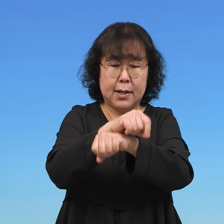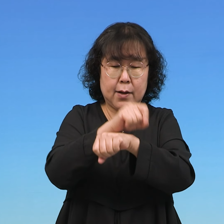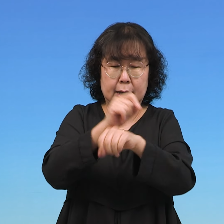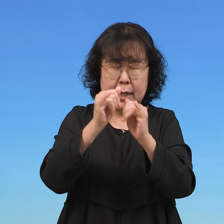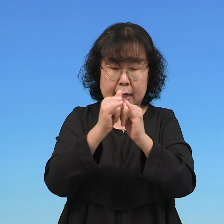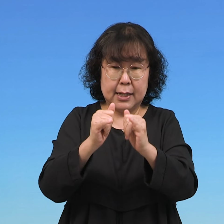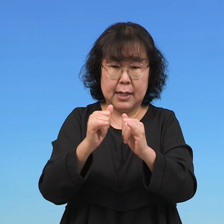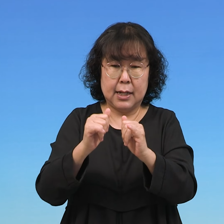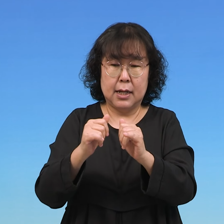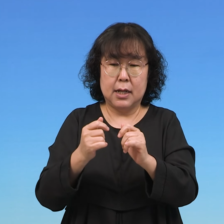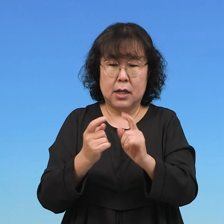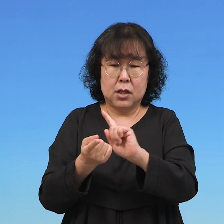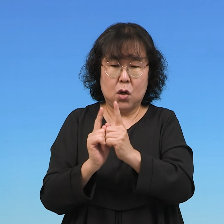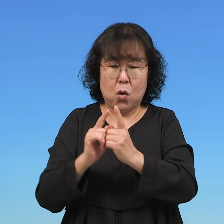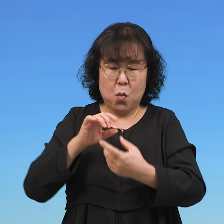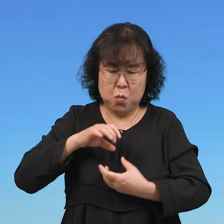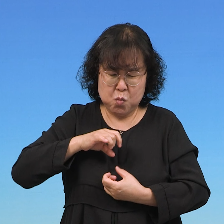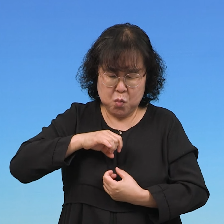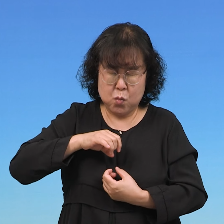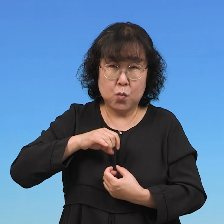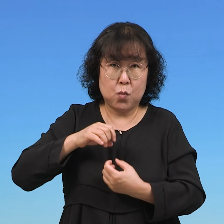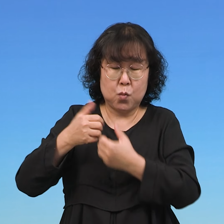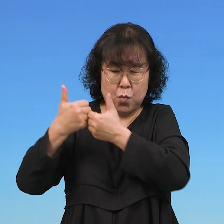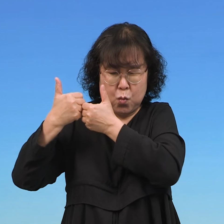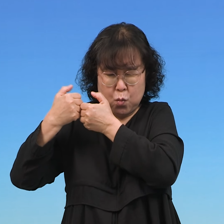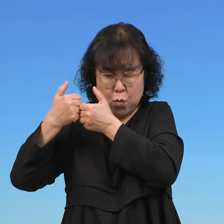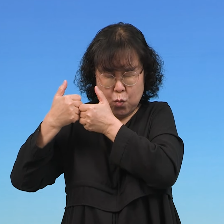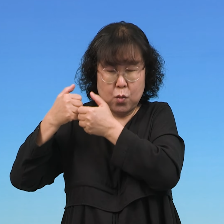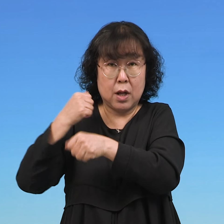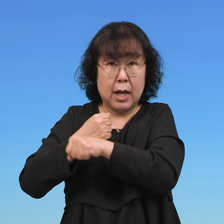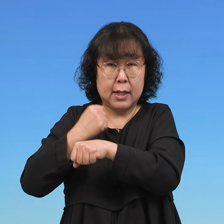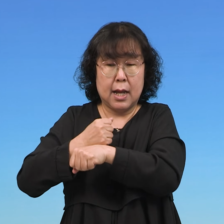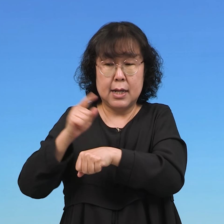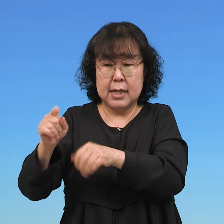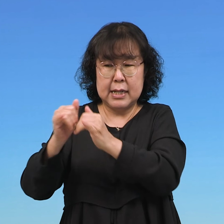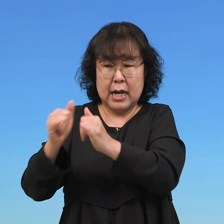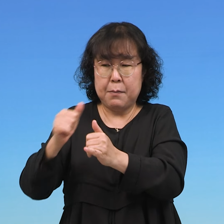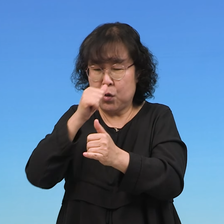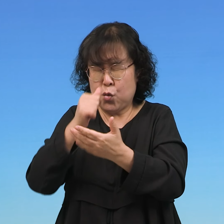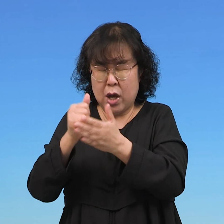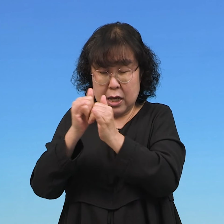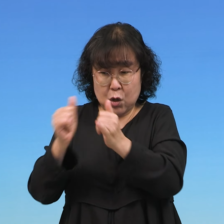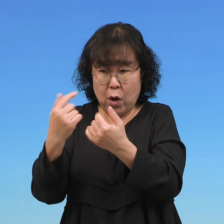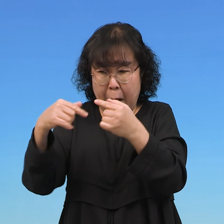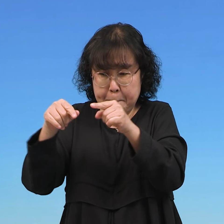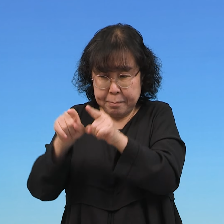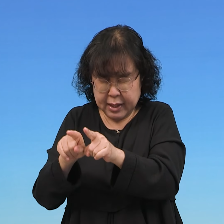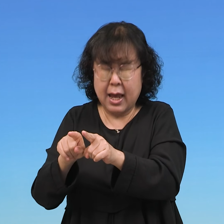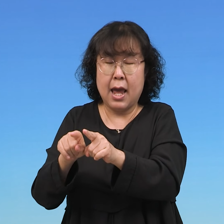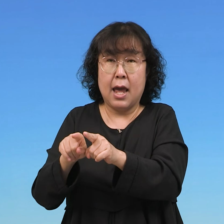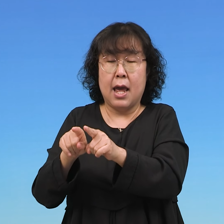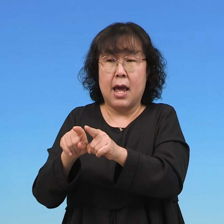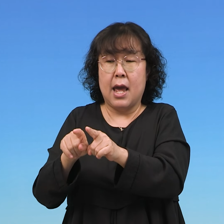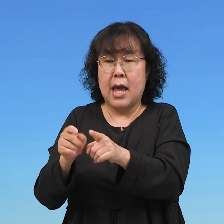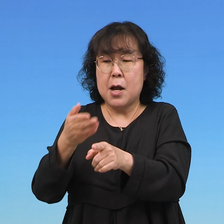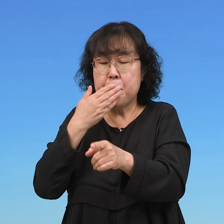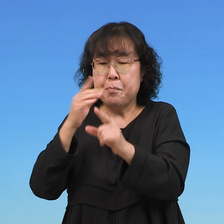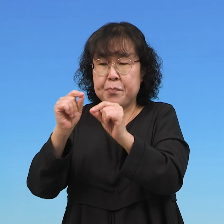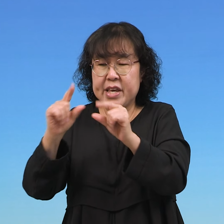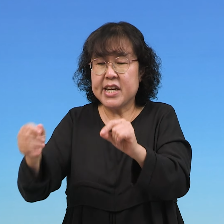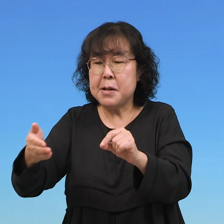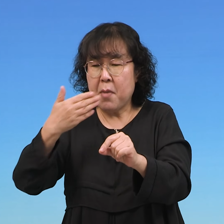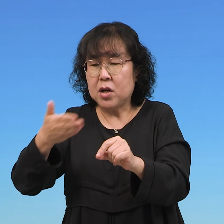바리새인과 서기관들이 수군거려 이르되 이 사람이 죄인을 영접하고 음식을 같이 먹는다